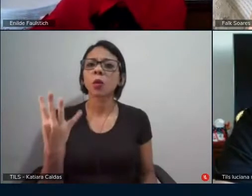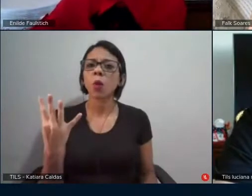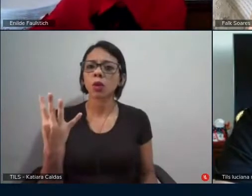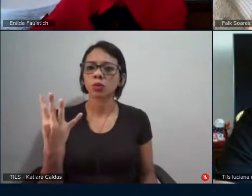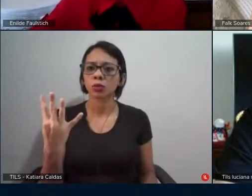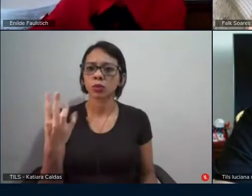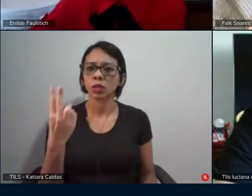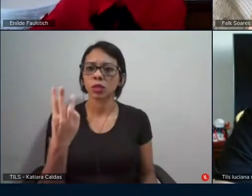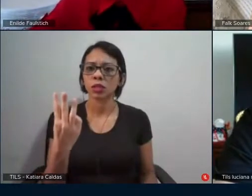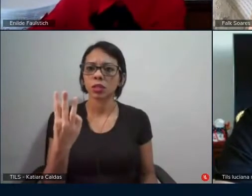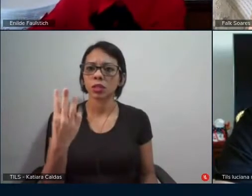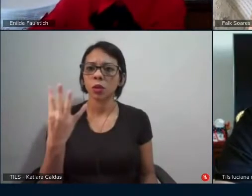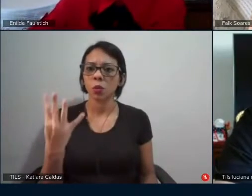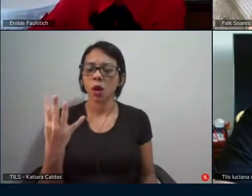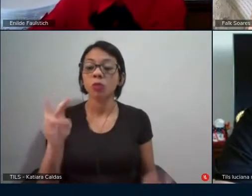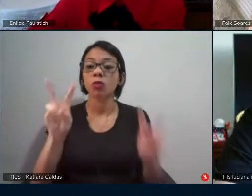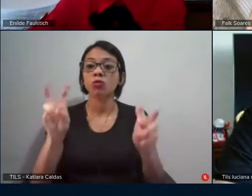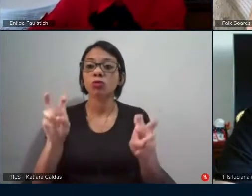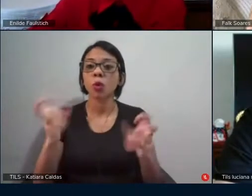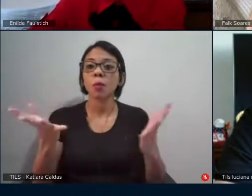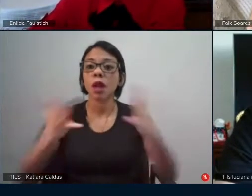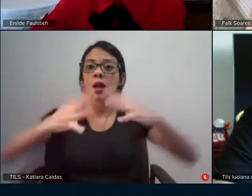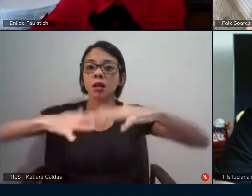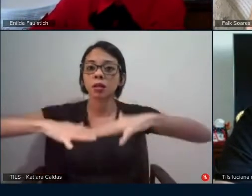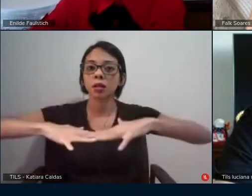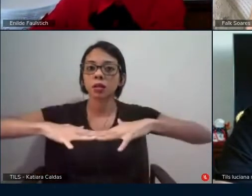sobre harmonização,